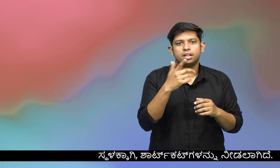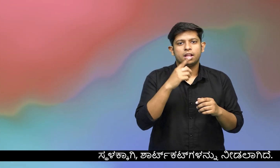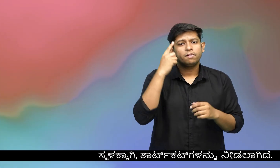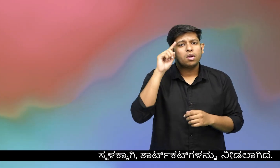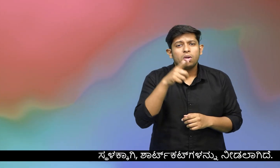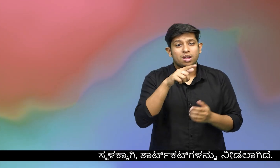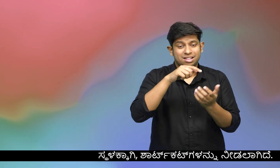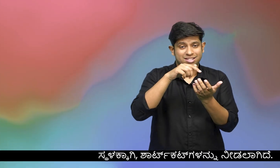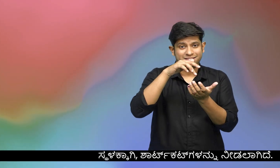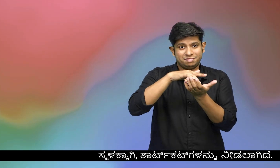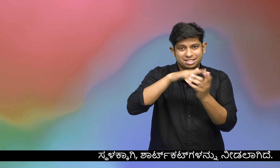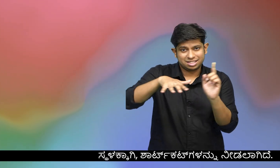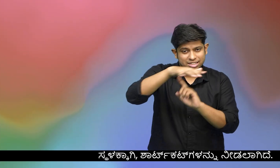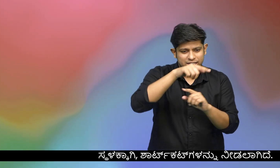ಸ್ಥಳಕ್ಕಾಗಿ ಶಾರ್ಟ್ಕಟ್ಗಳನ್ನು ನೀಡಲಾಗಿದೆ.